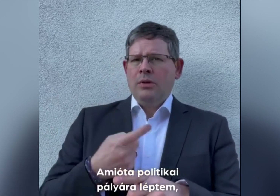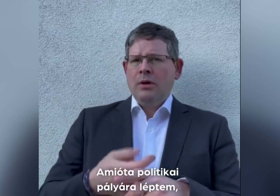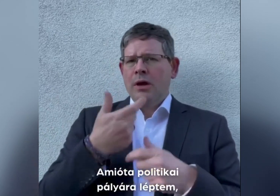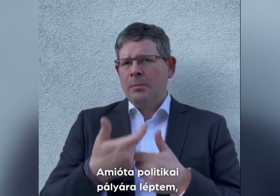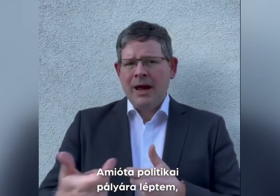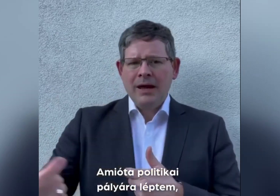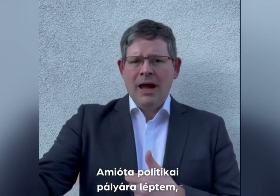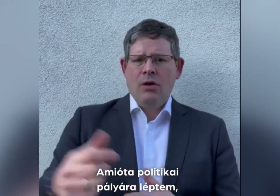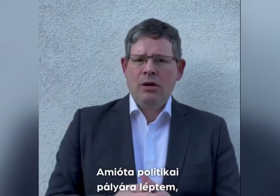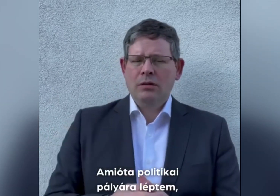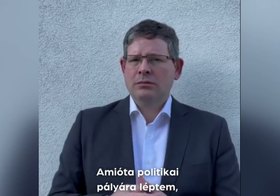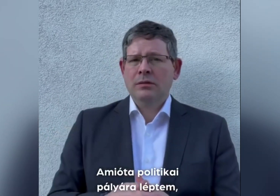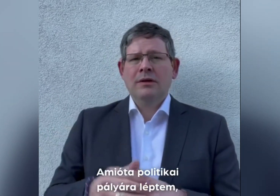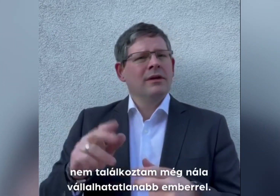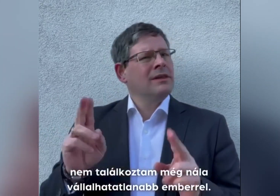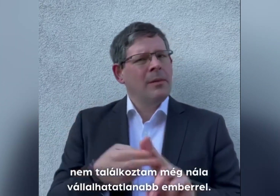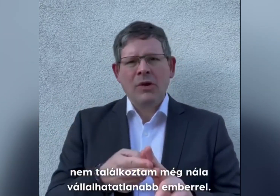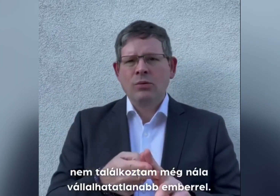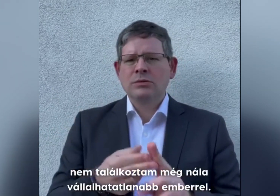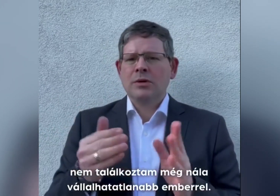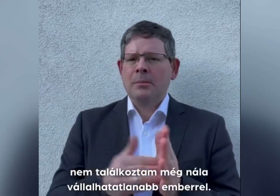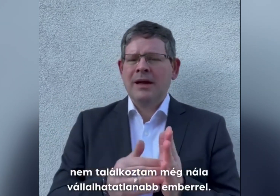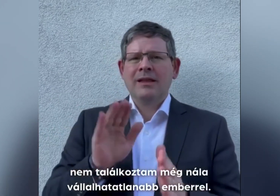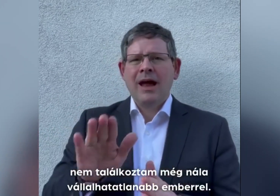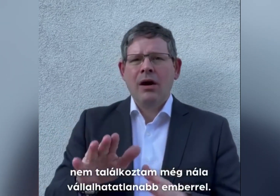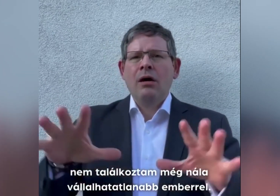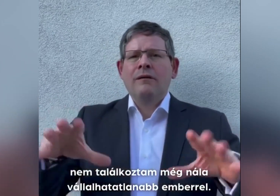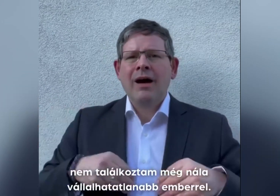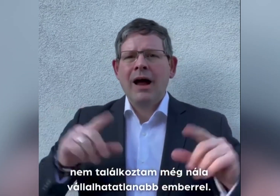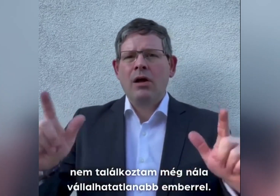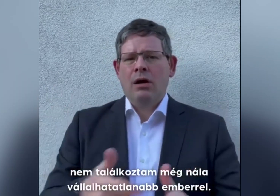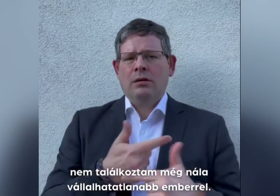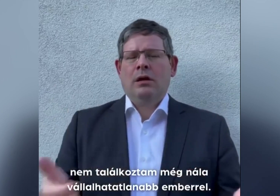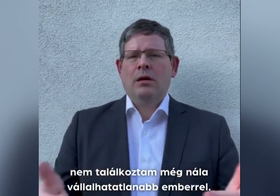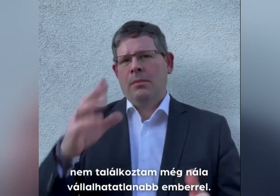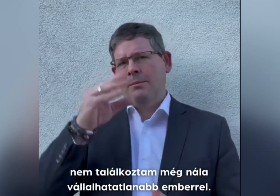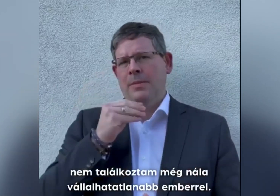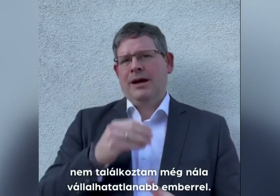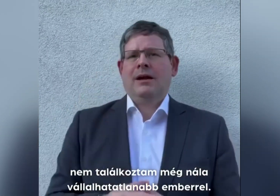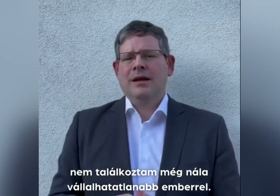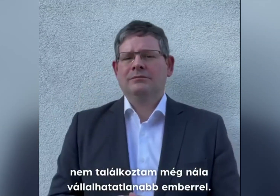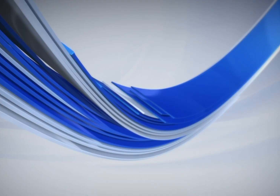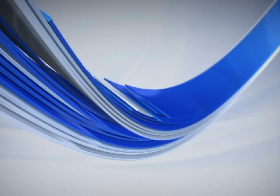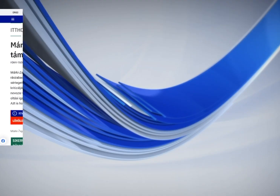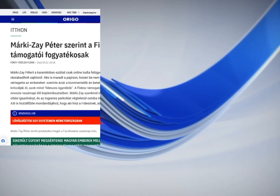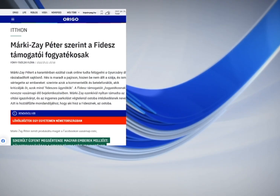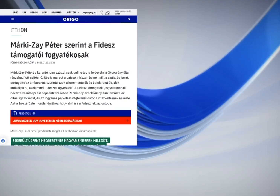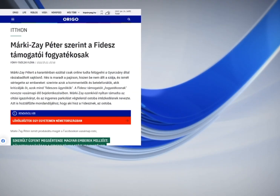vállalhatatlanabb emberrel szégyelem hogy ilyen politikai ellenféllel kell áprilisban szembenéznün mákizai péter